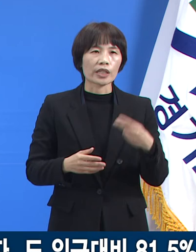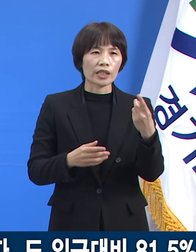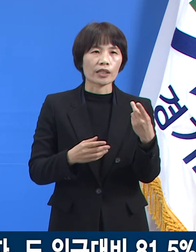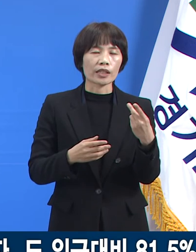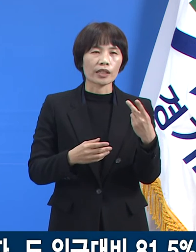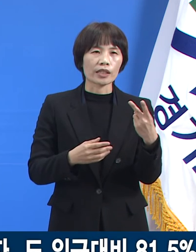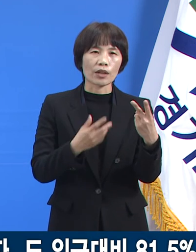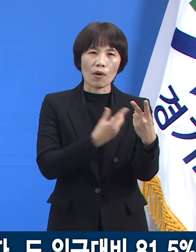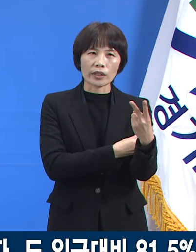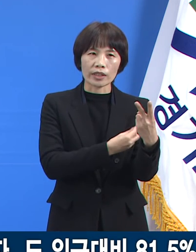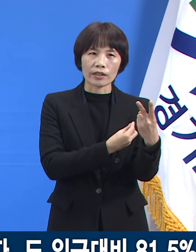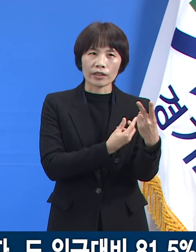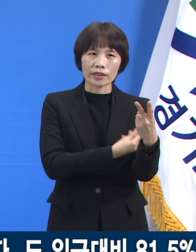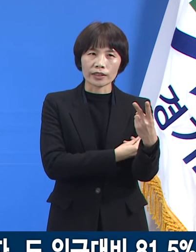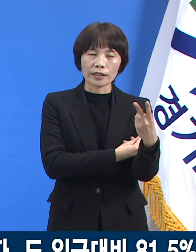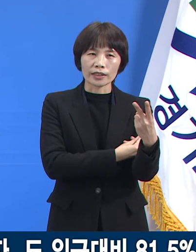6,003명입니다.